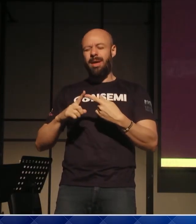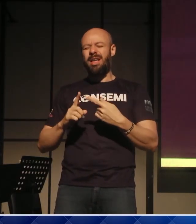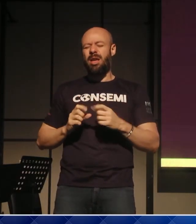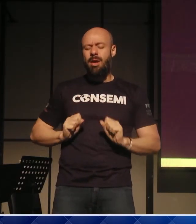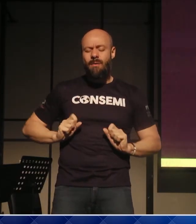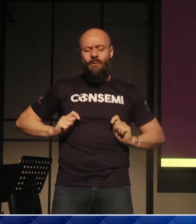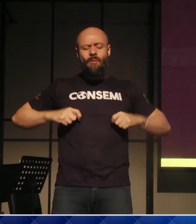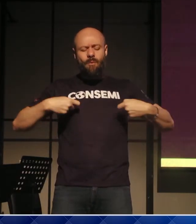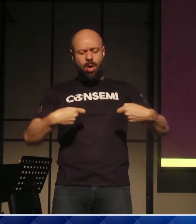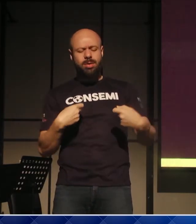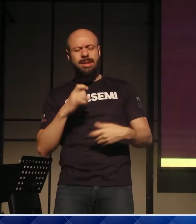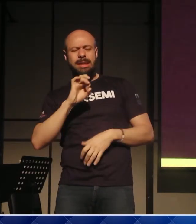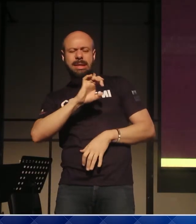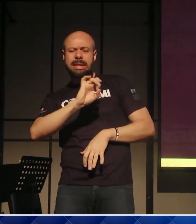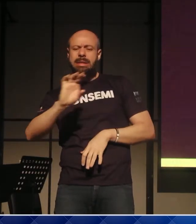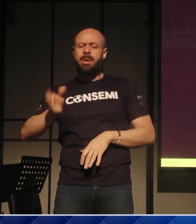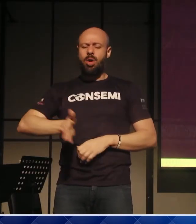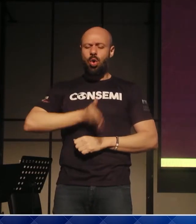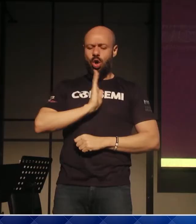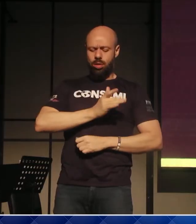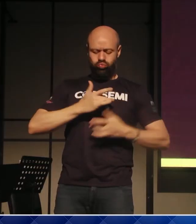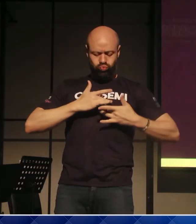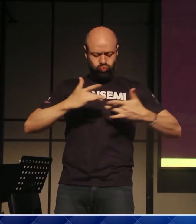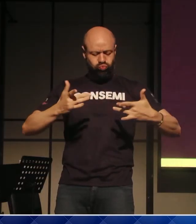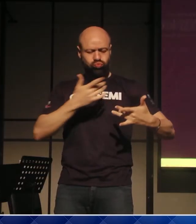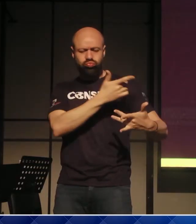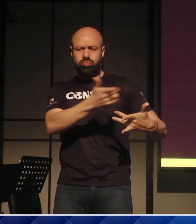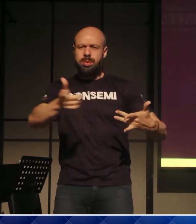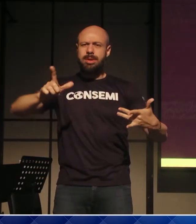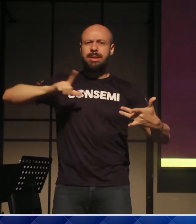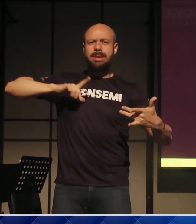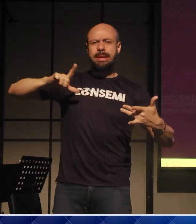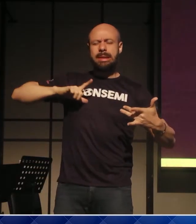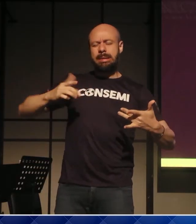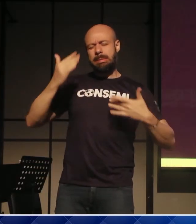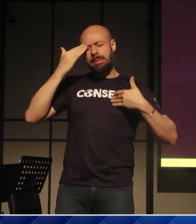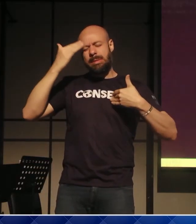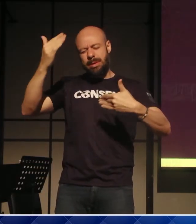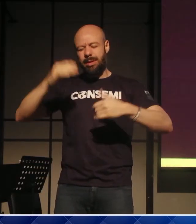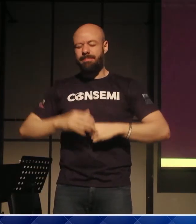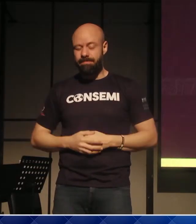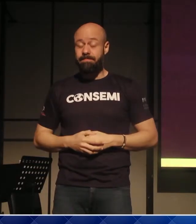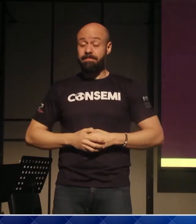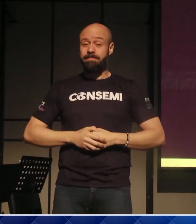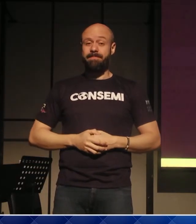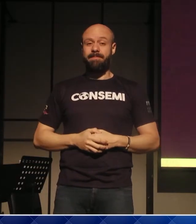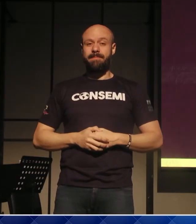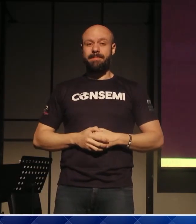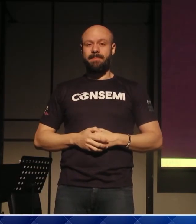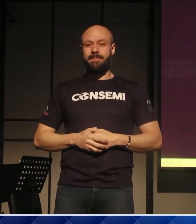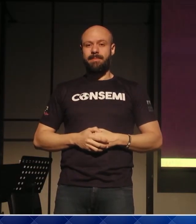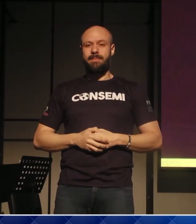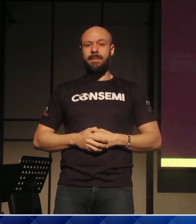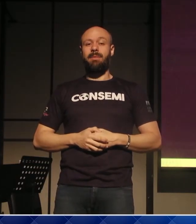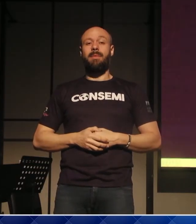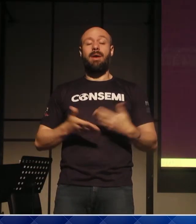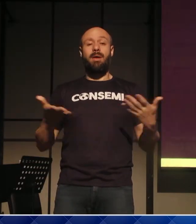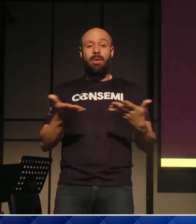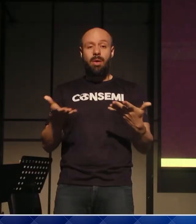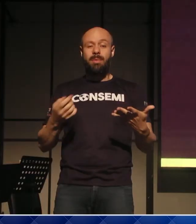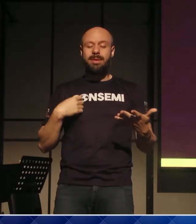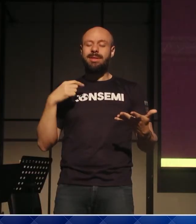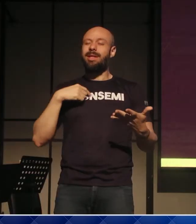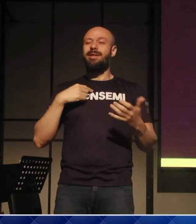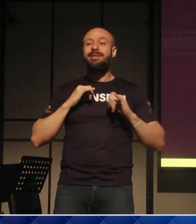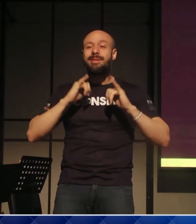e trabalho e o coração generoso que a igreja aportou à nossa congregação. Desde aqui, desejamos